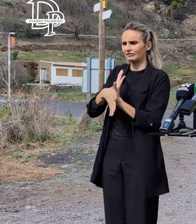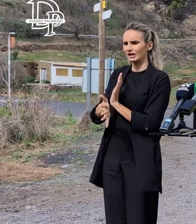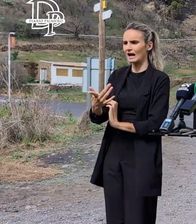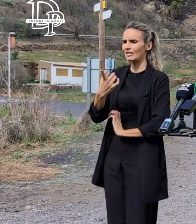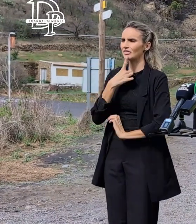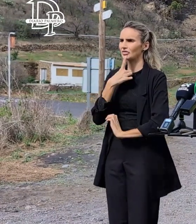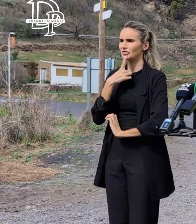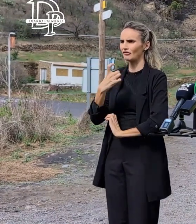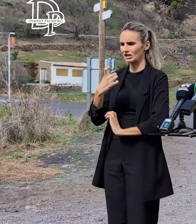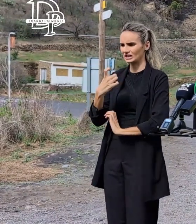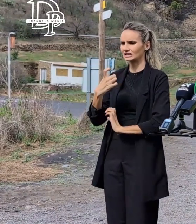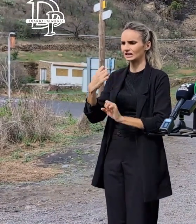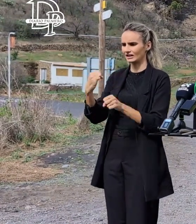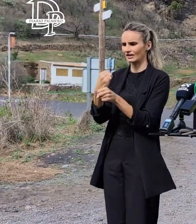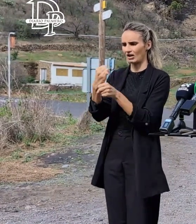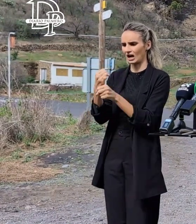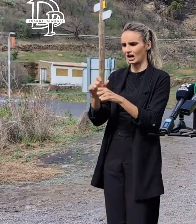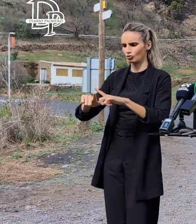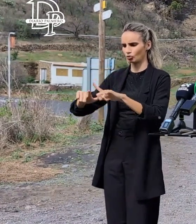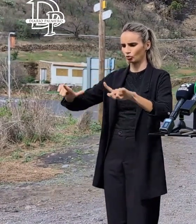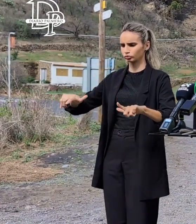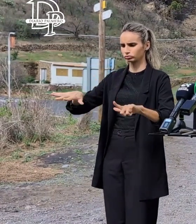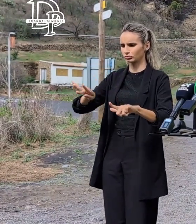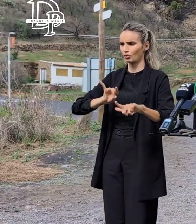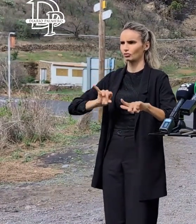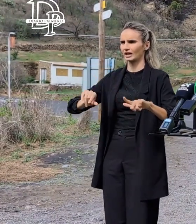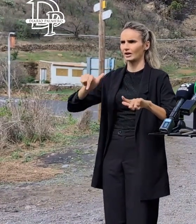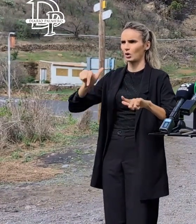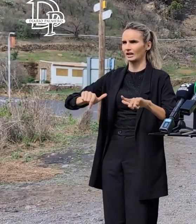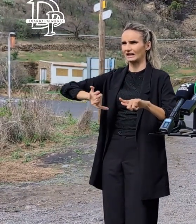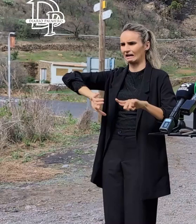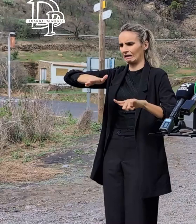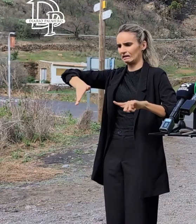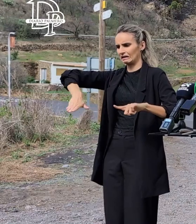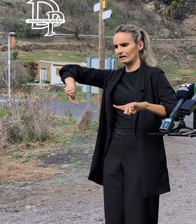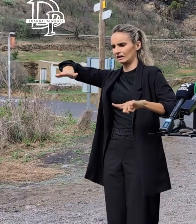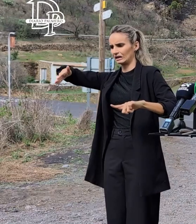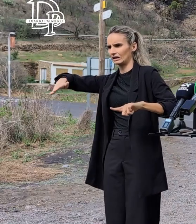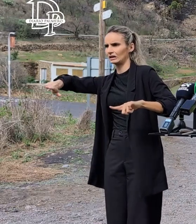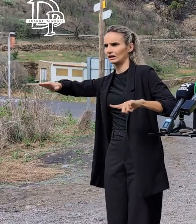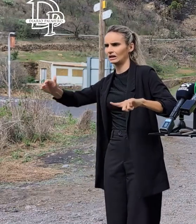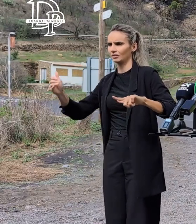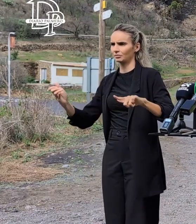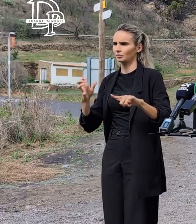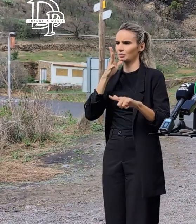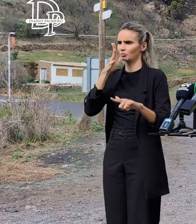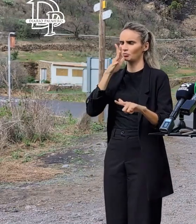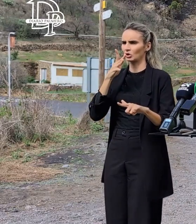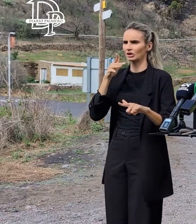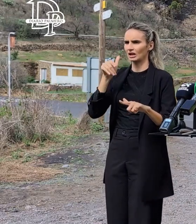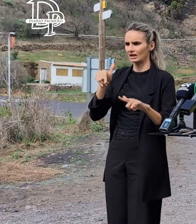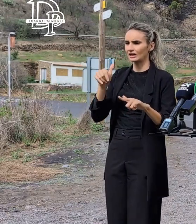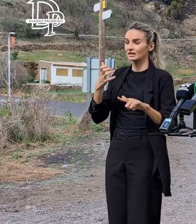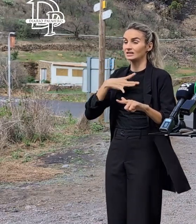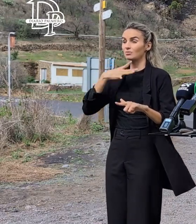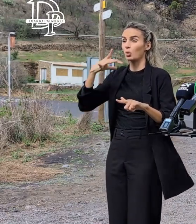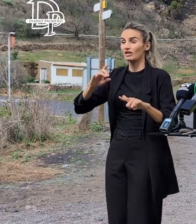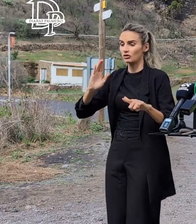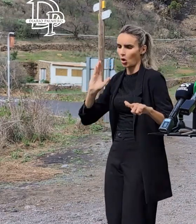difícil trabajar en un terreno con una orografía como esta. Donde se ha podido, han hecho ataque